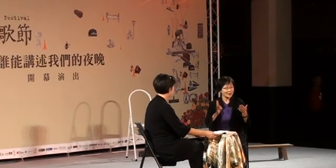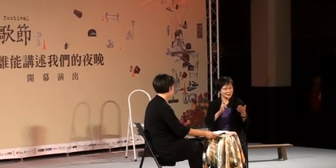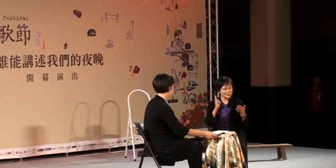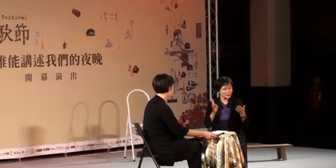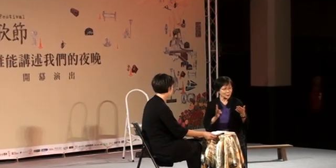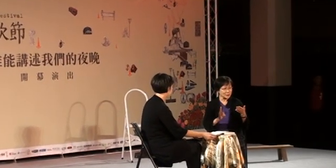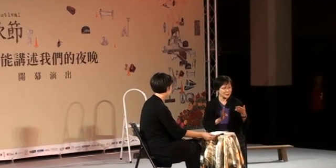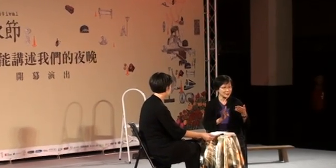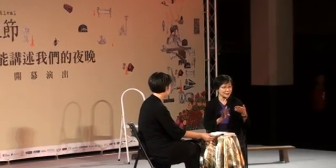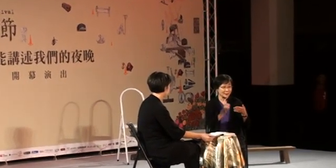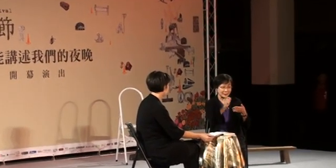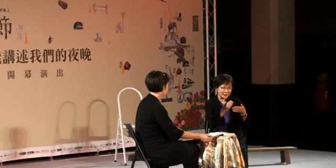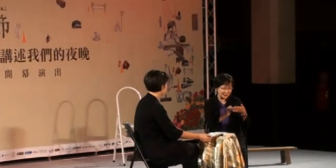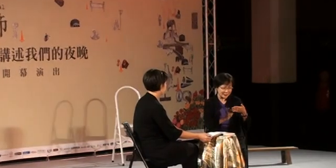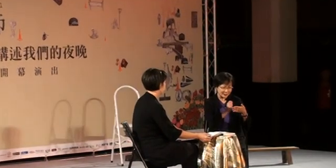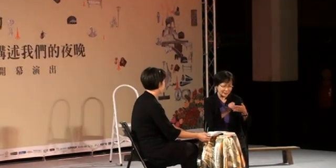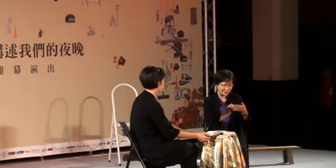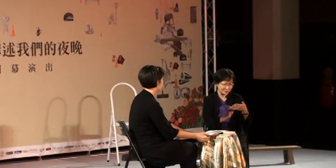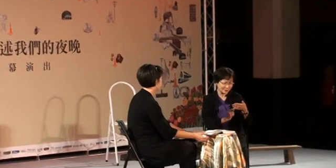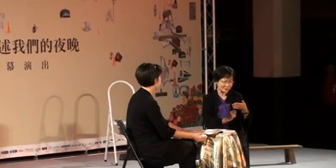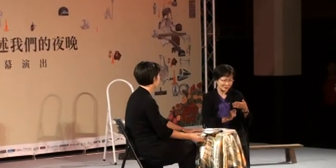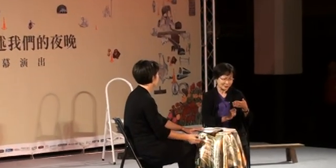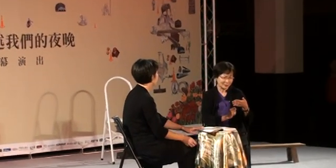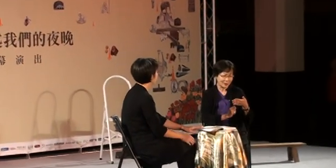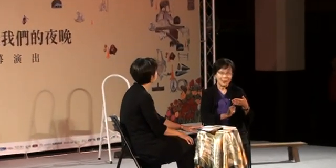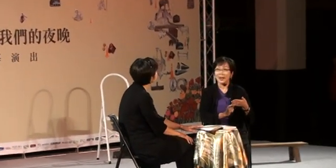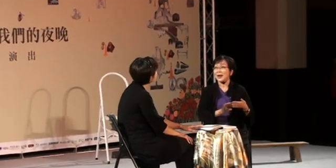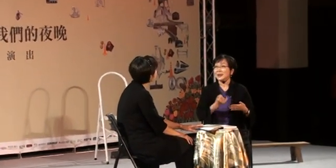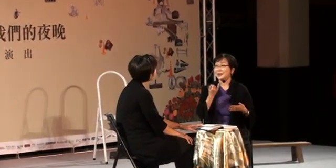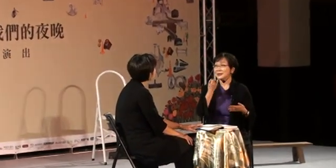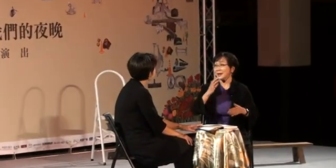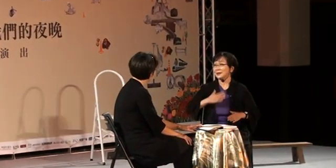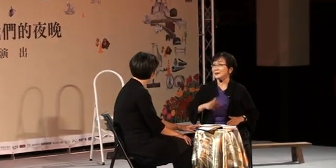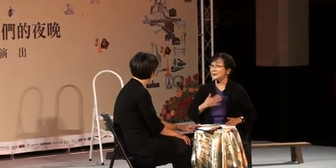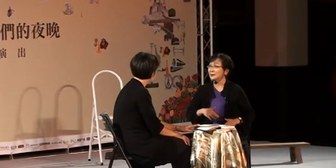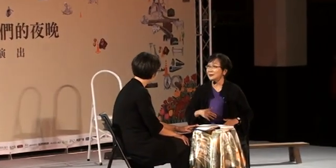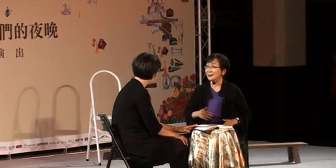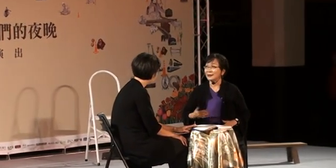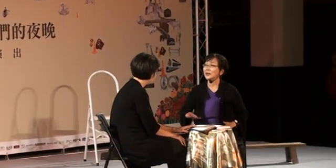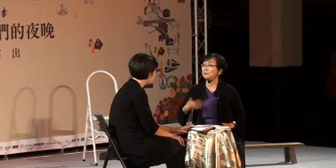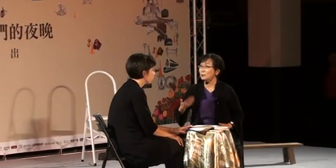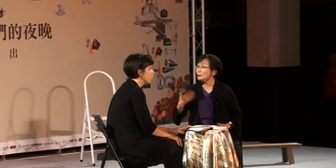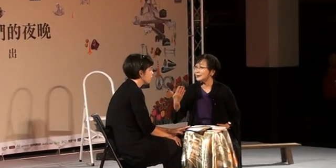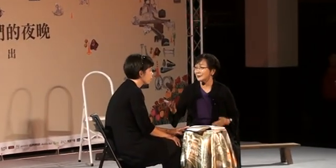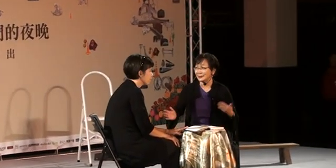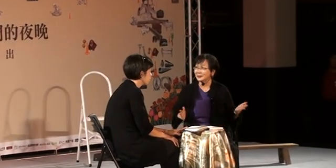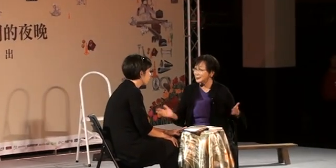一首诗的进行，在可测和不可测之